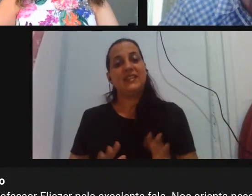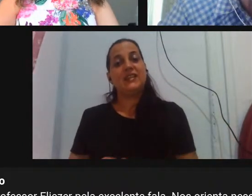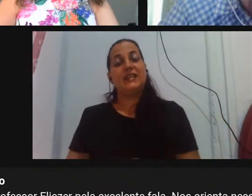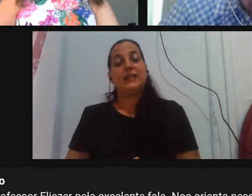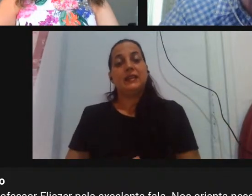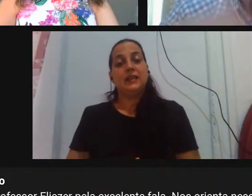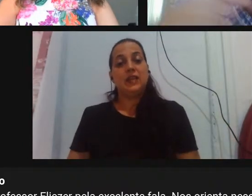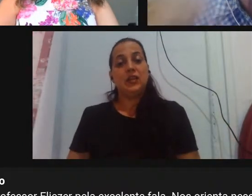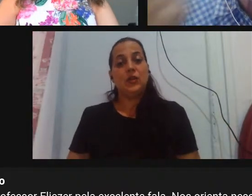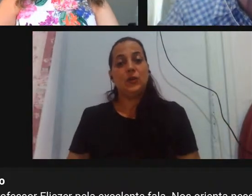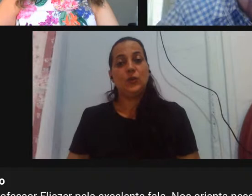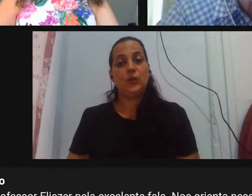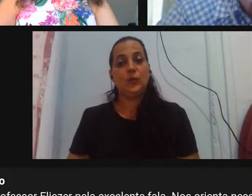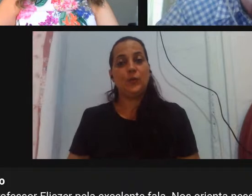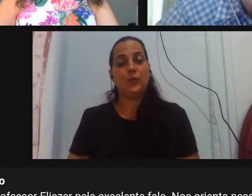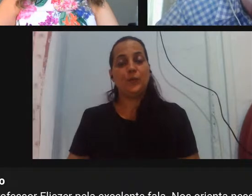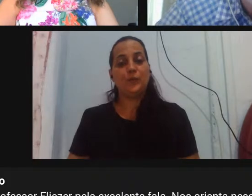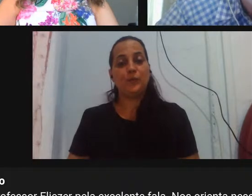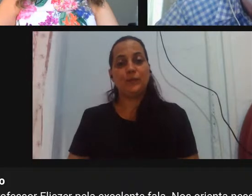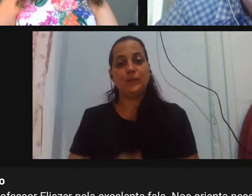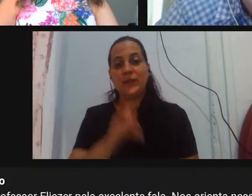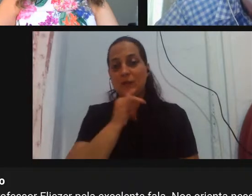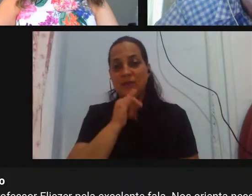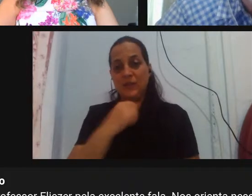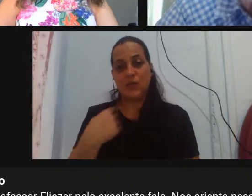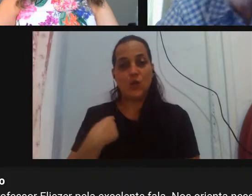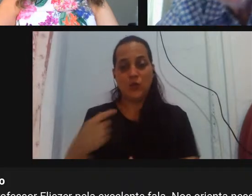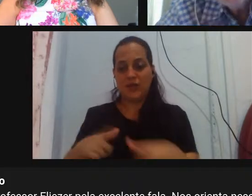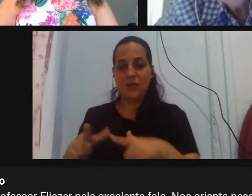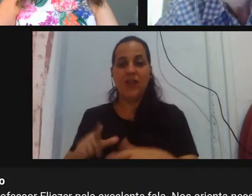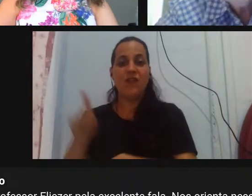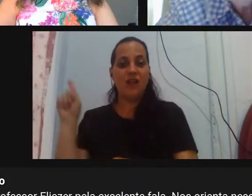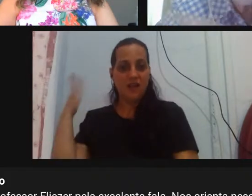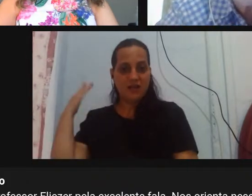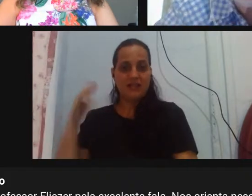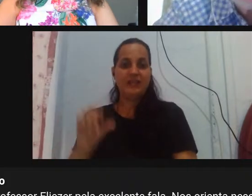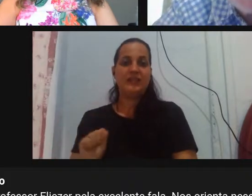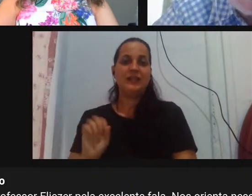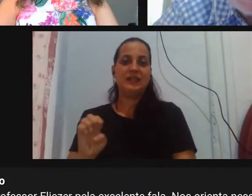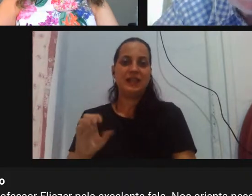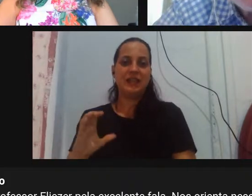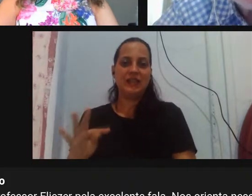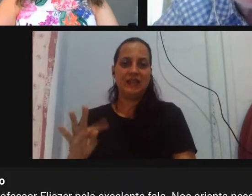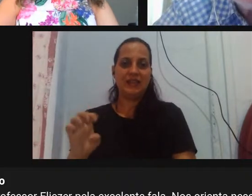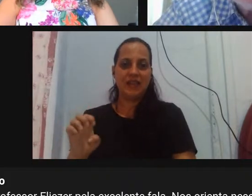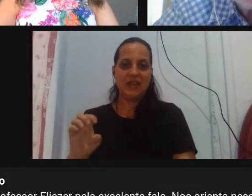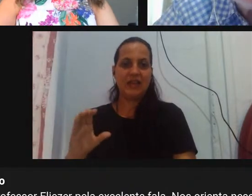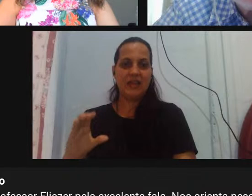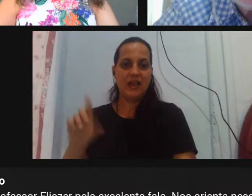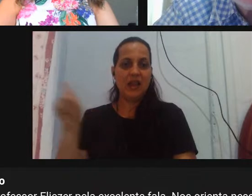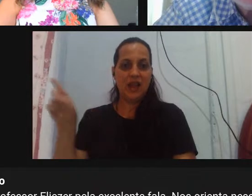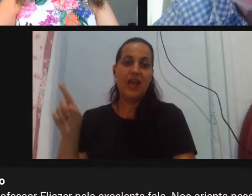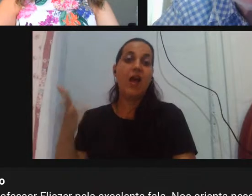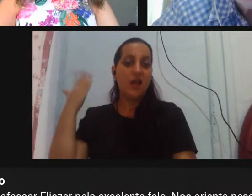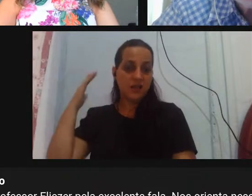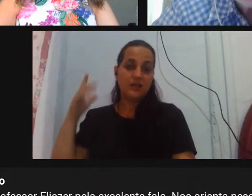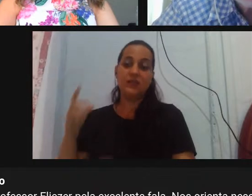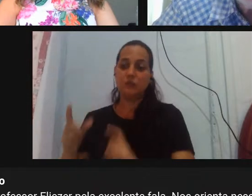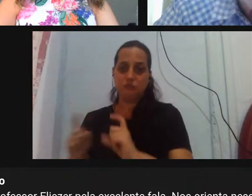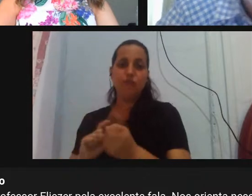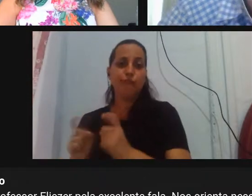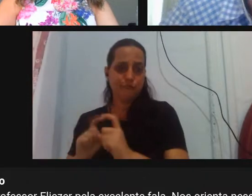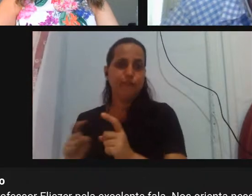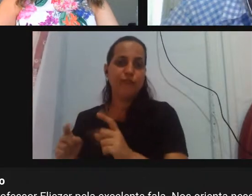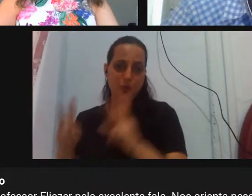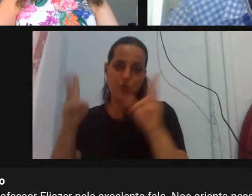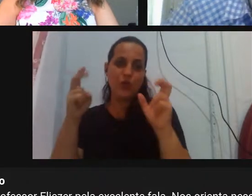ter podido dar continuidade a esse debate. E que eu não sei se esse debate continuou posteriormente.